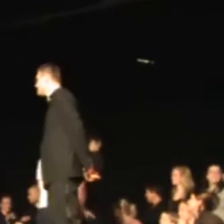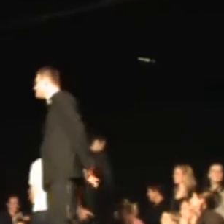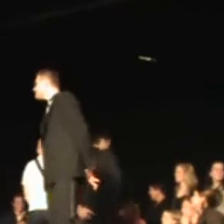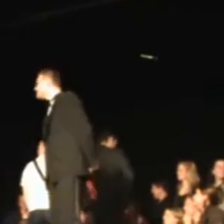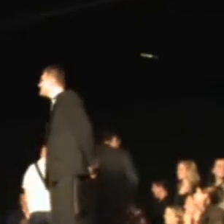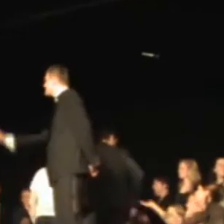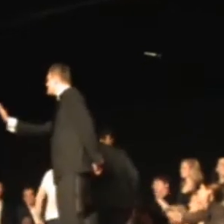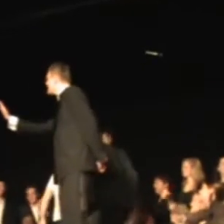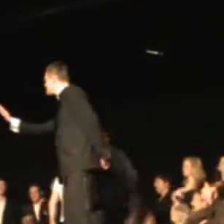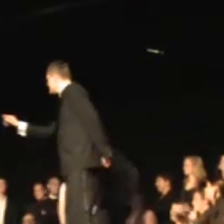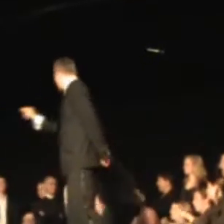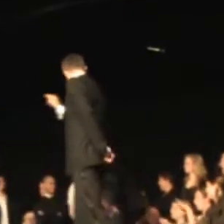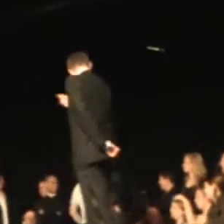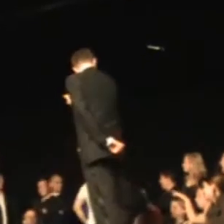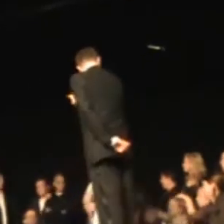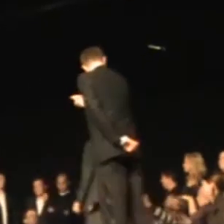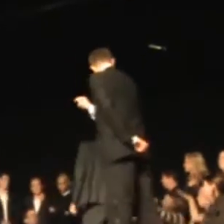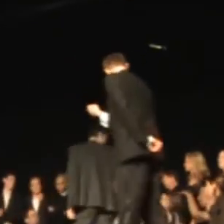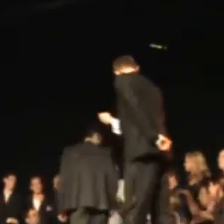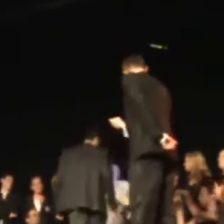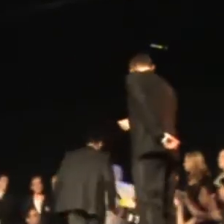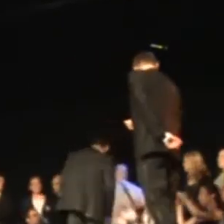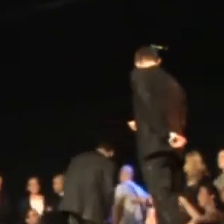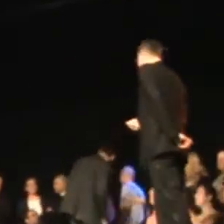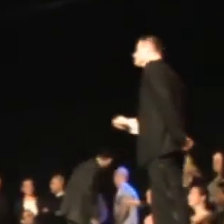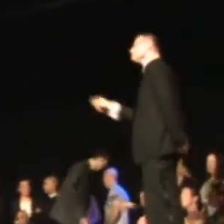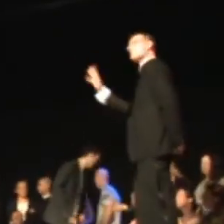naar voren hebben van de aanvoerders van...